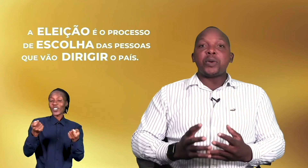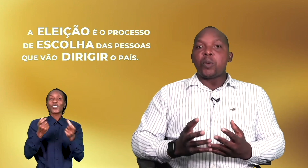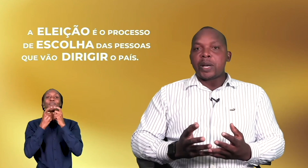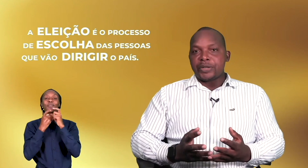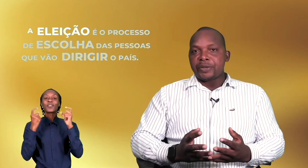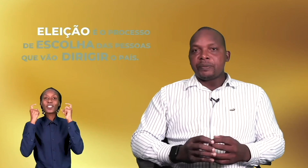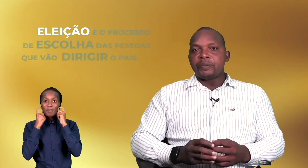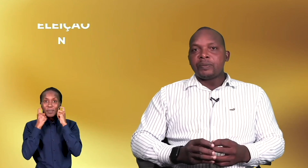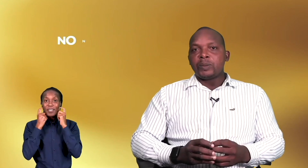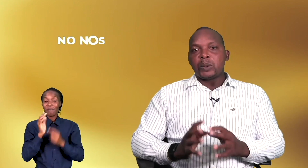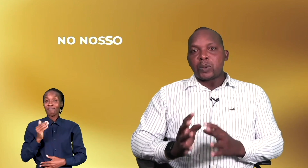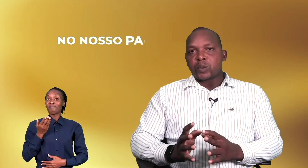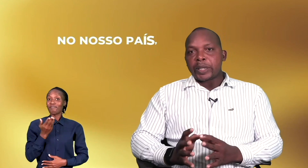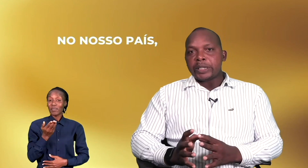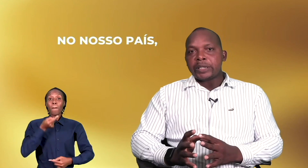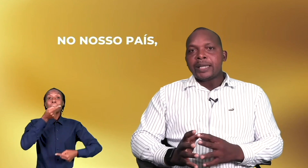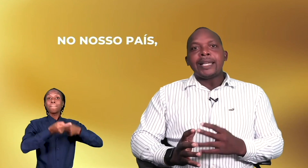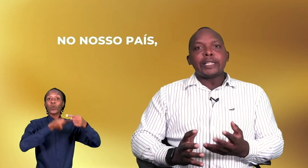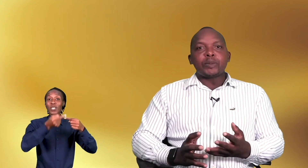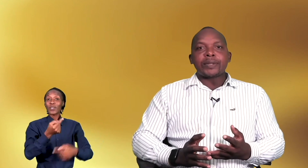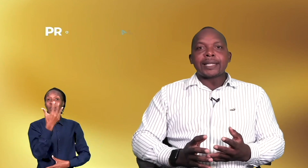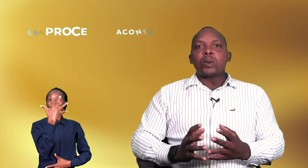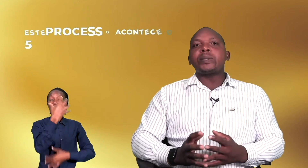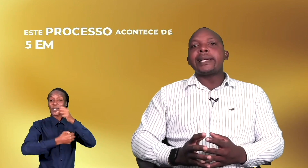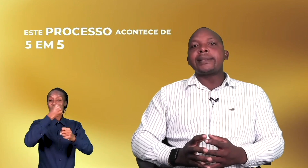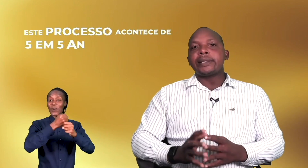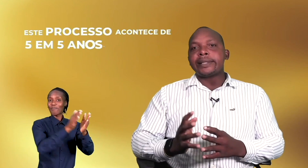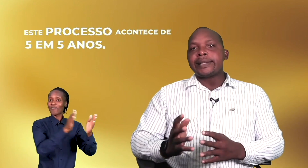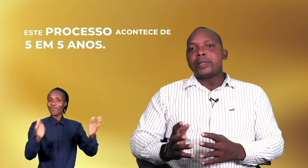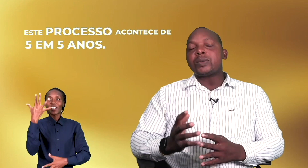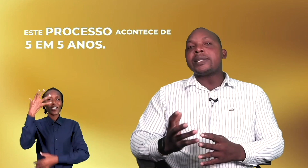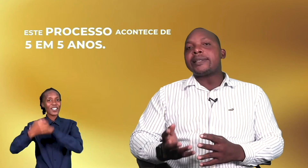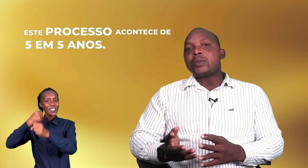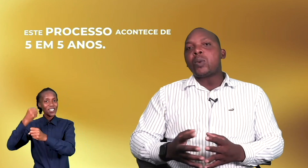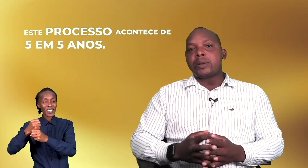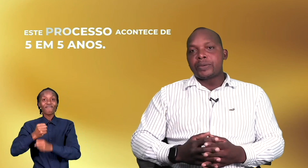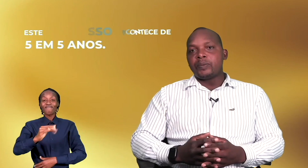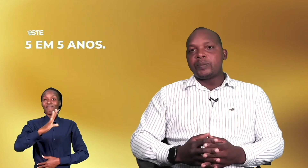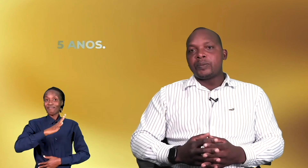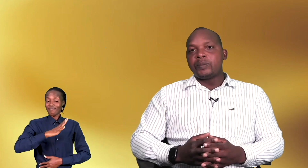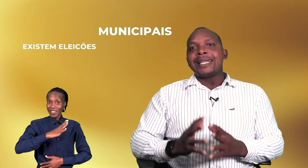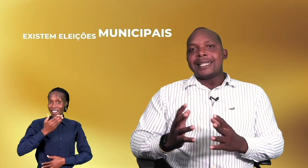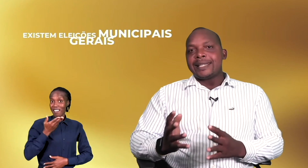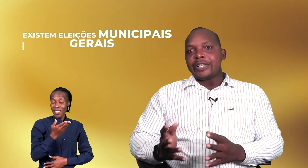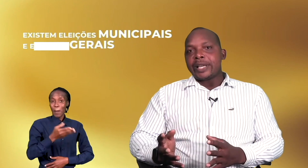o país. No nosso país, este processo acontece de 5 em 5 anos. Existem